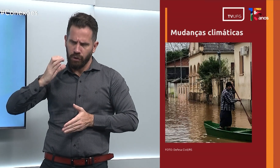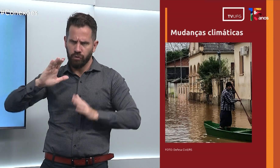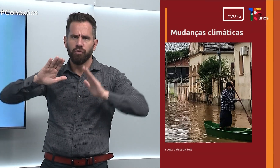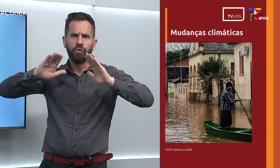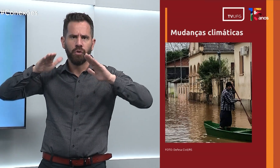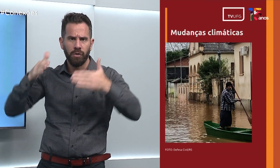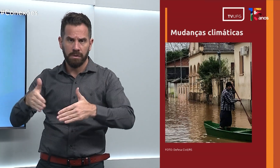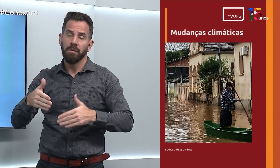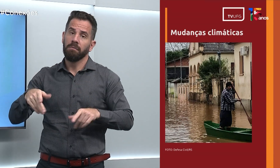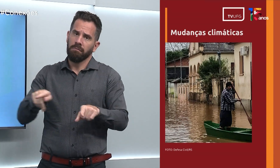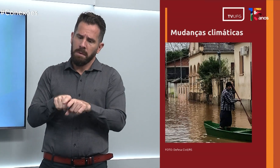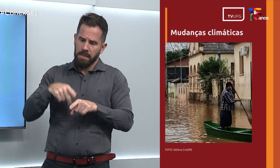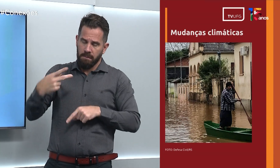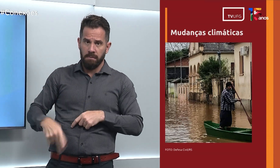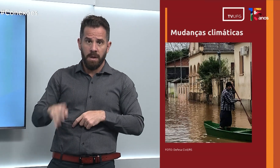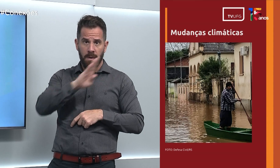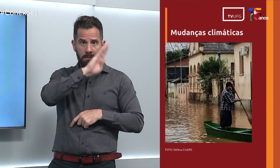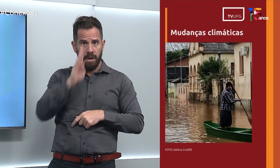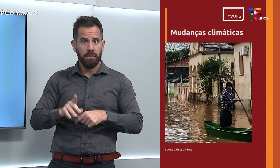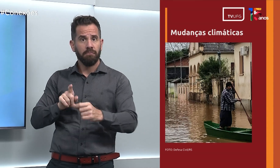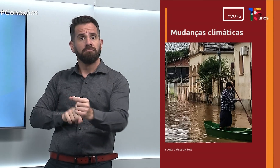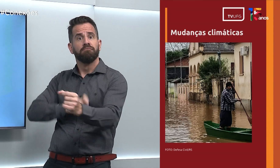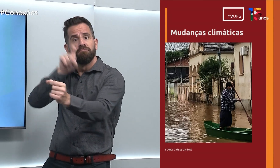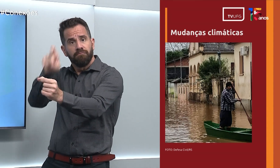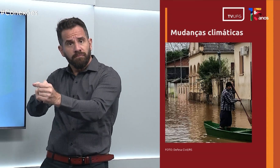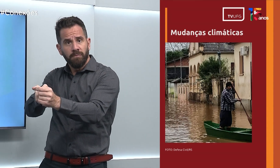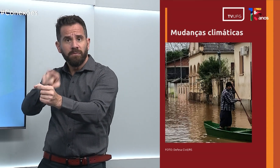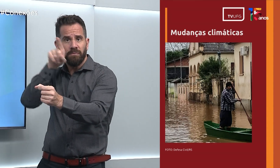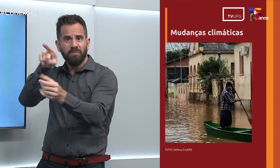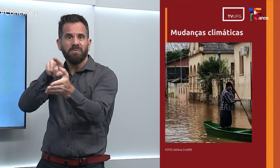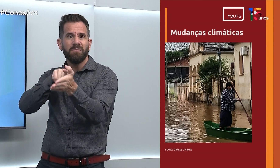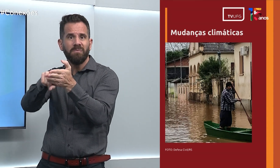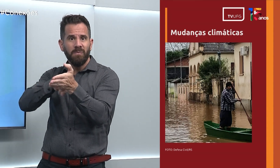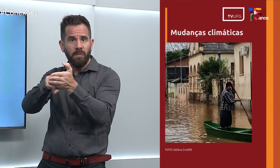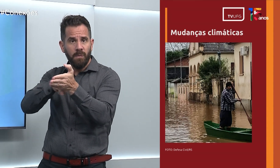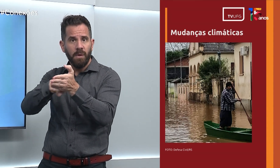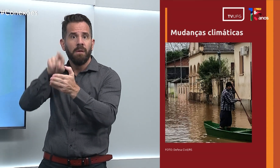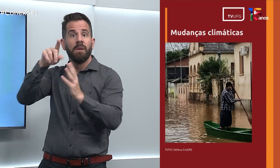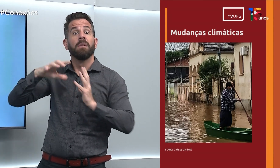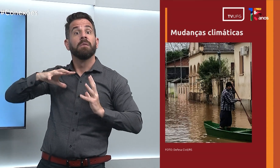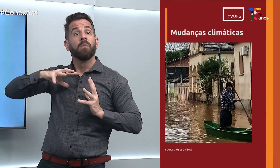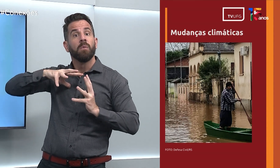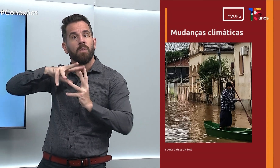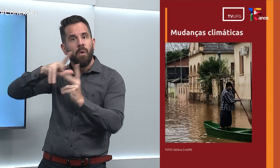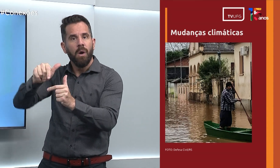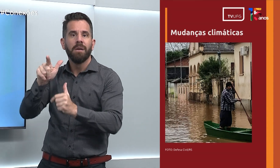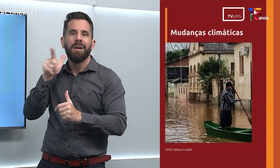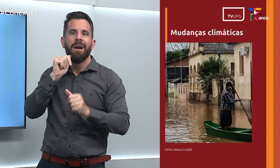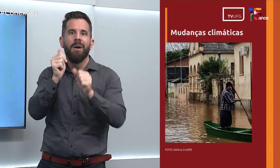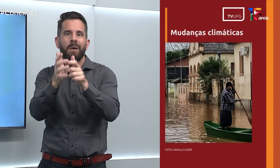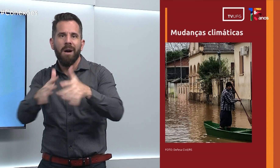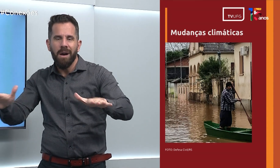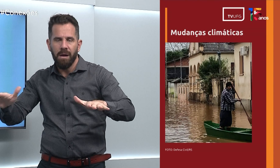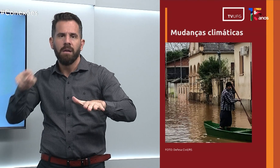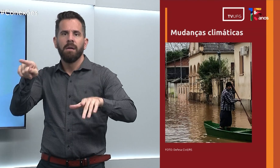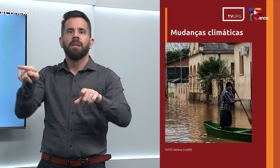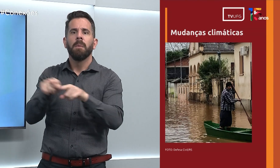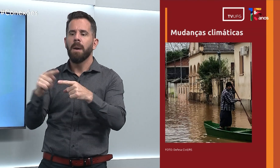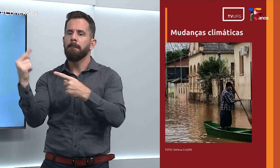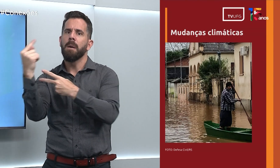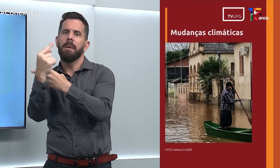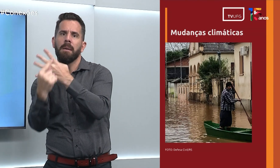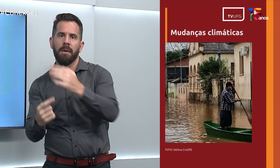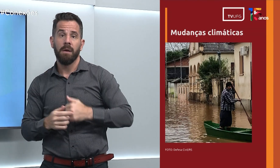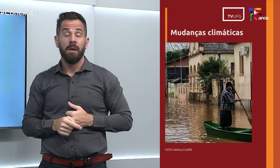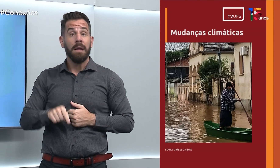são vinculados ao Centro de Pesquisas World Weather Attribution. A análise mostra que esse